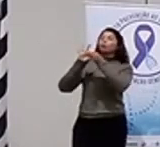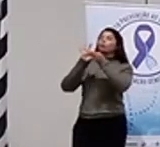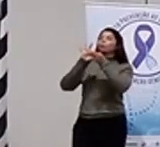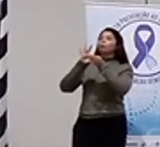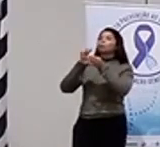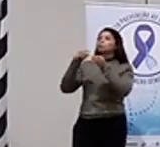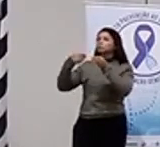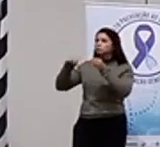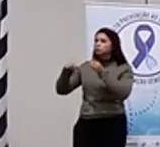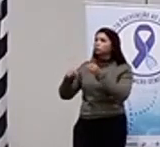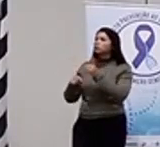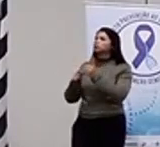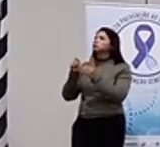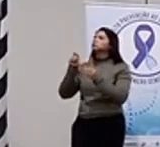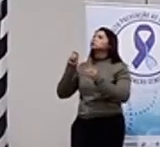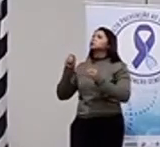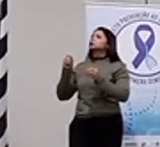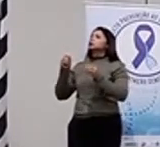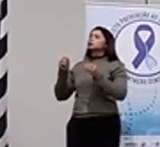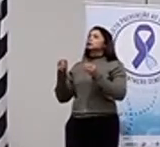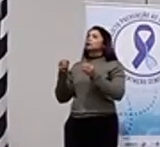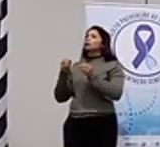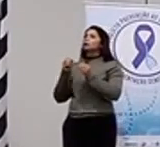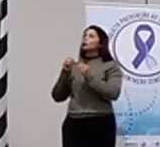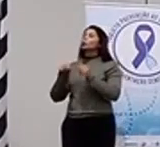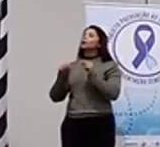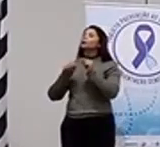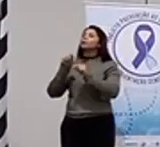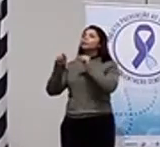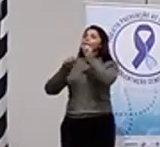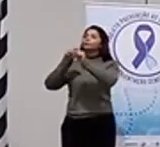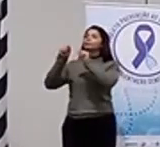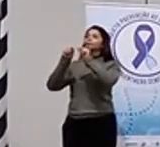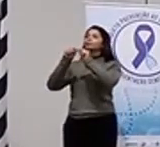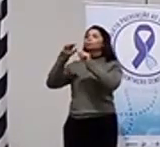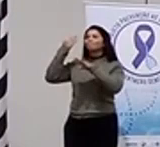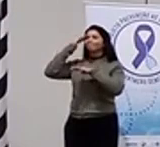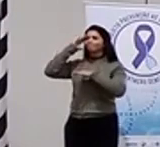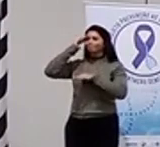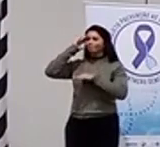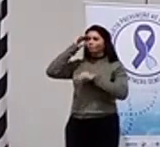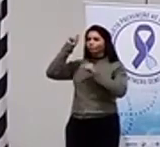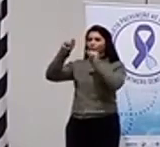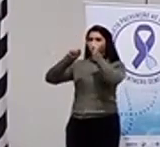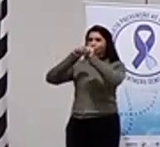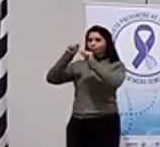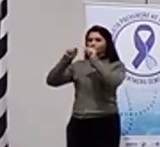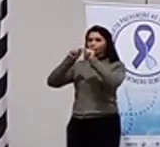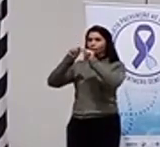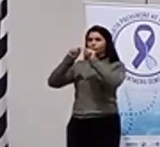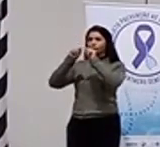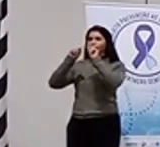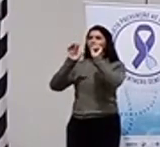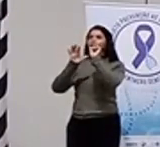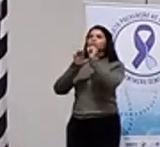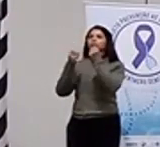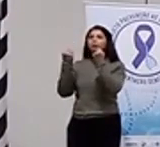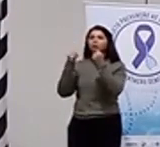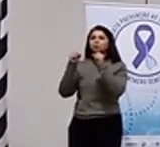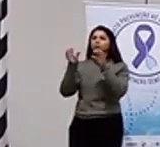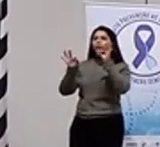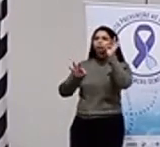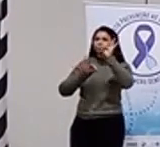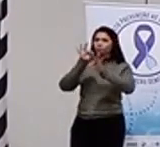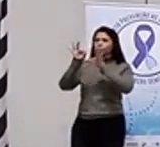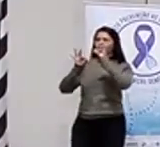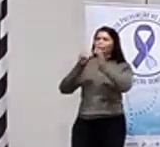essa aprovação das terapias. É nesse ponto que vocês têm que compreender que muitas terapias podem ter um efeito benéfico, mas muitas